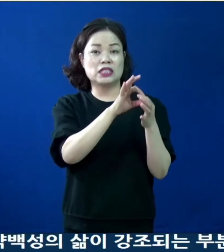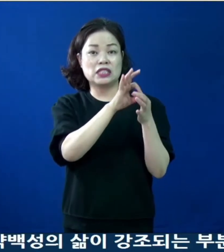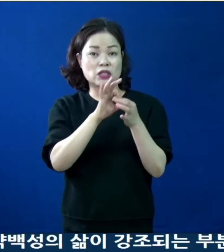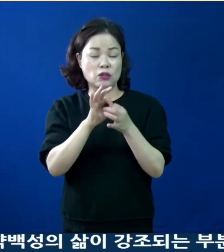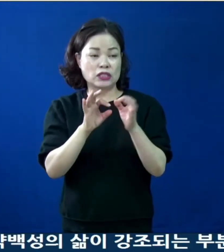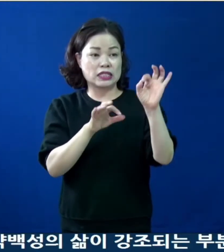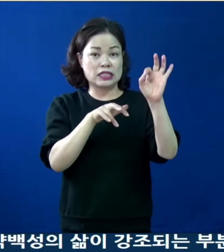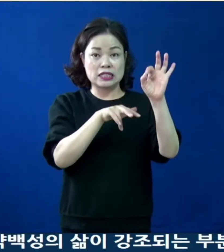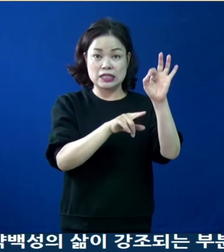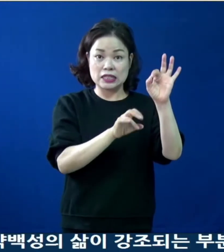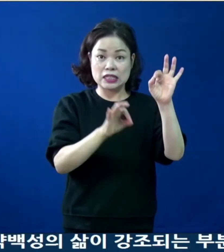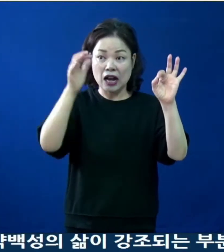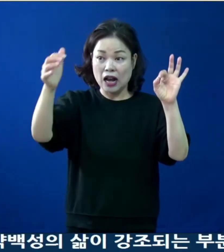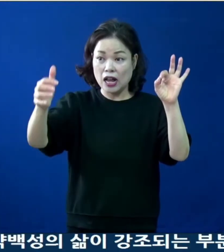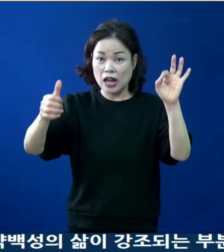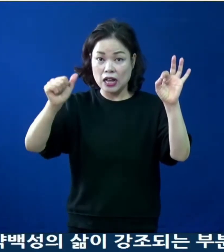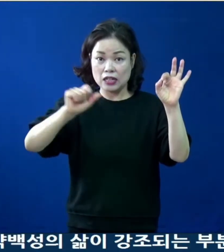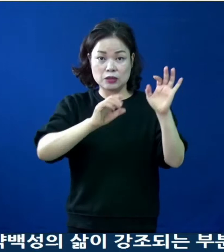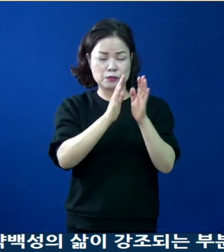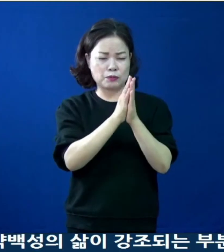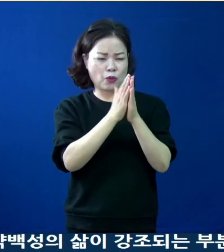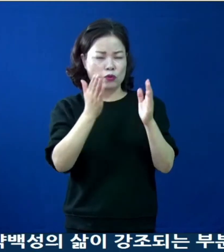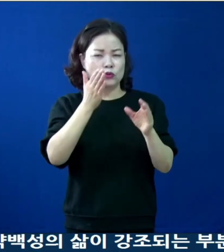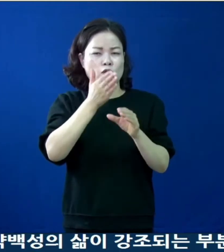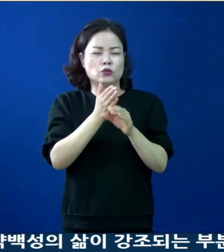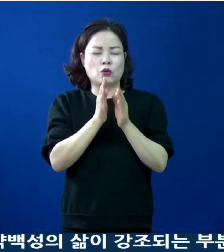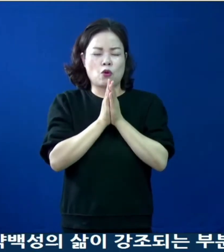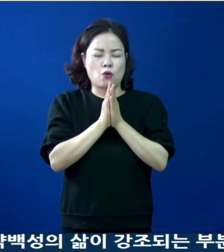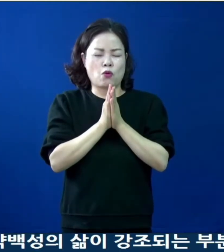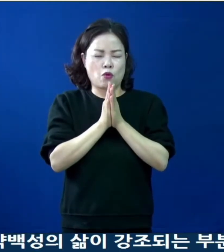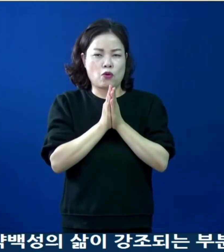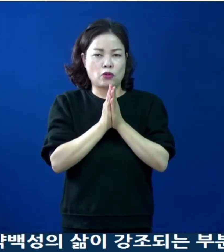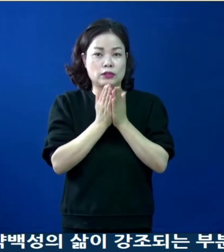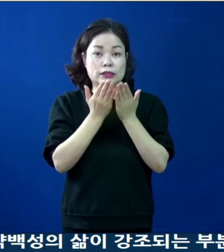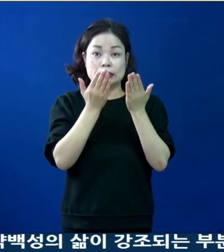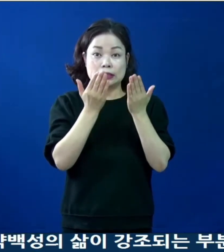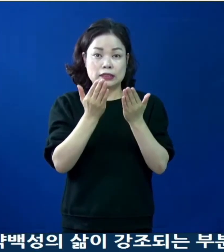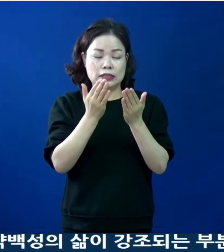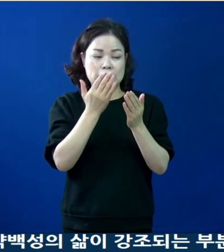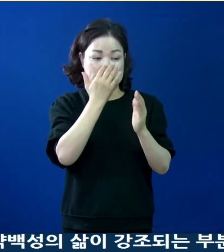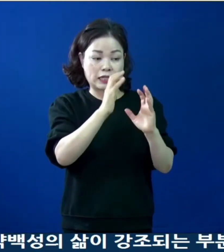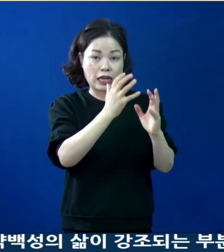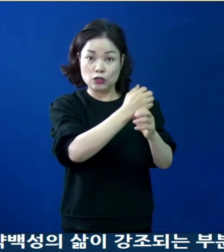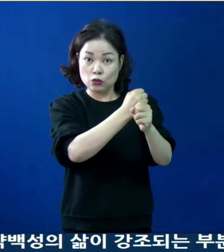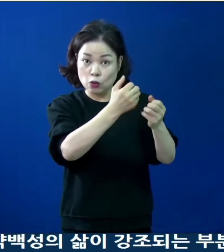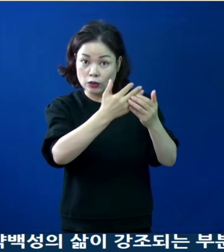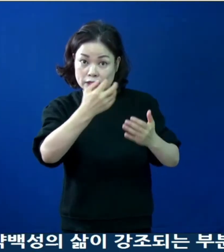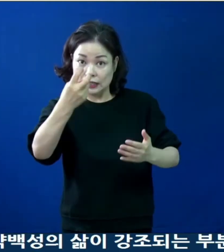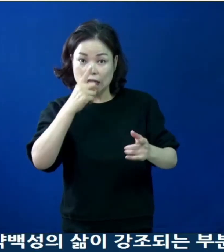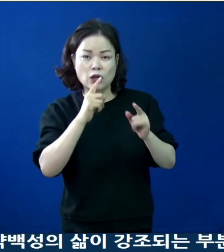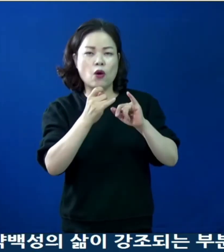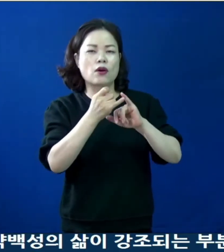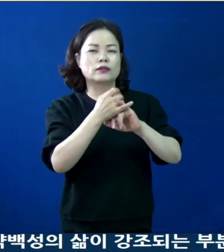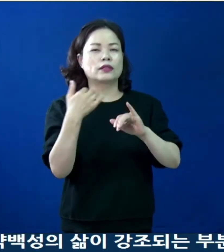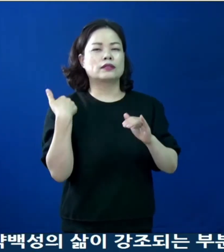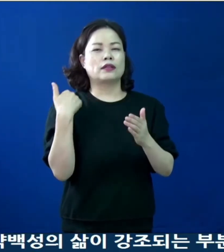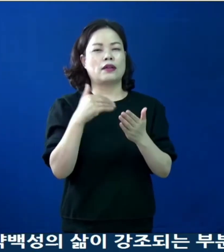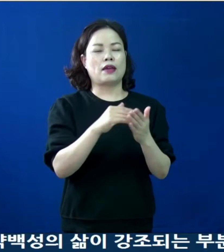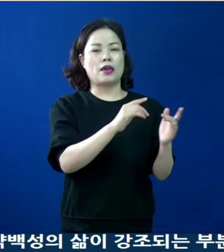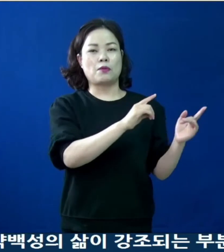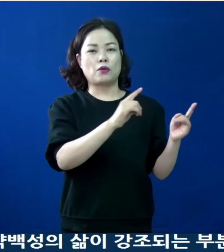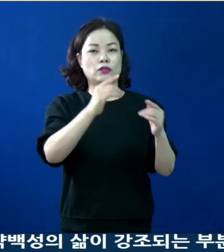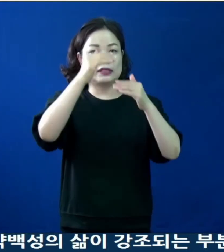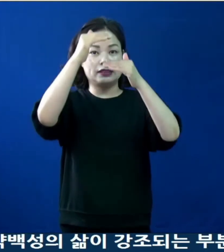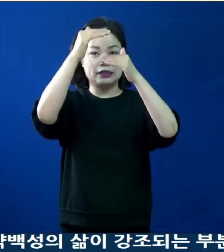10장에는 하나님께서 모세의 중보 기도를 들으시고 이스라엘을 용서하시고 다시 언약을 회복시키는